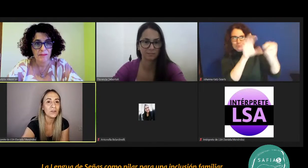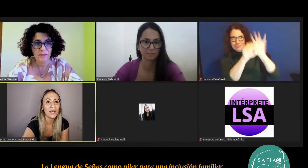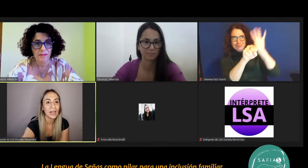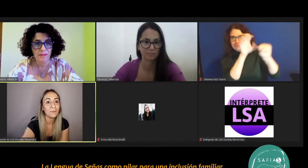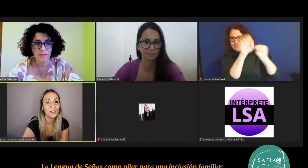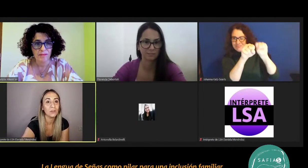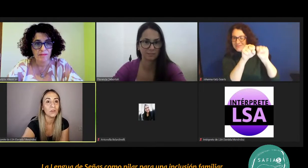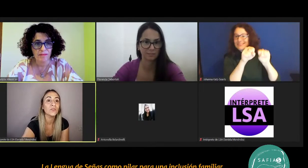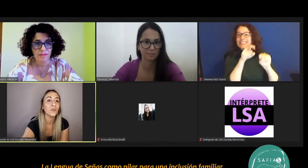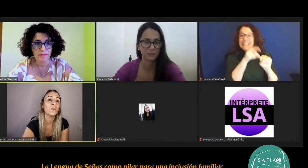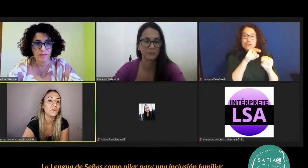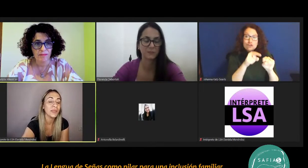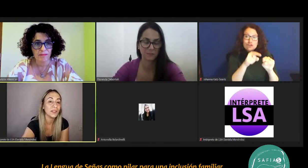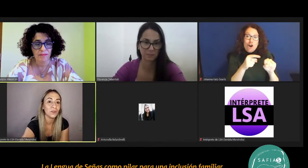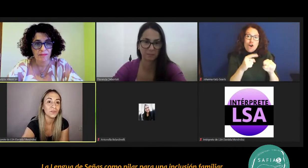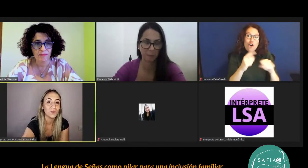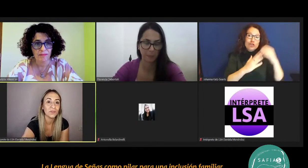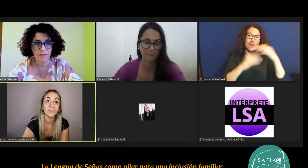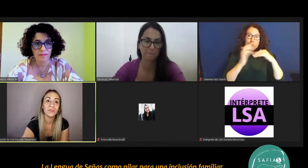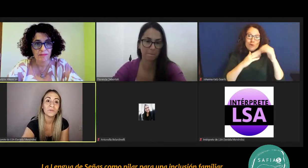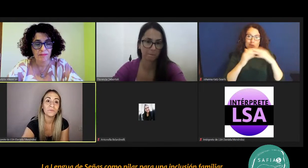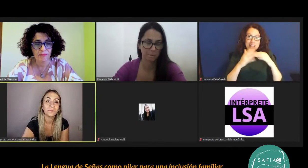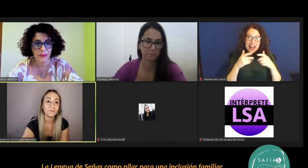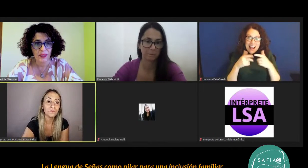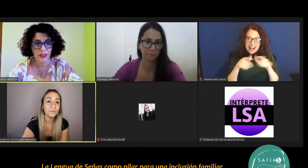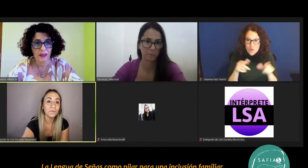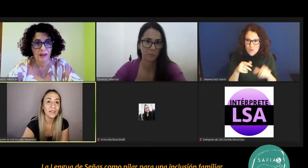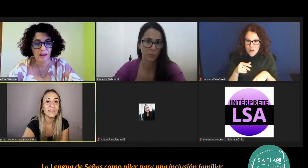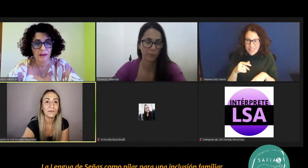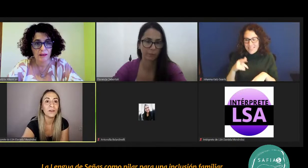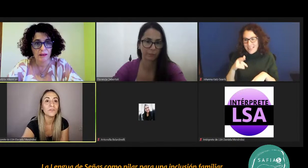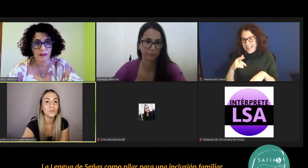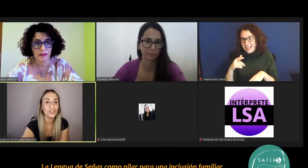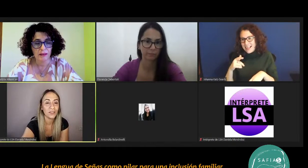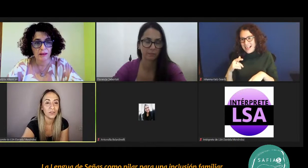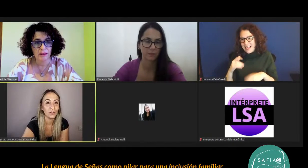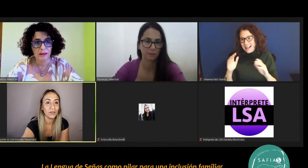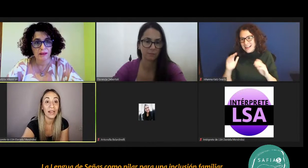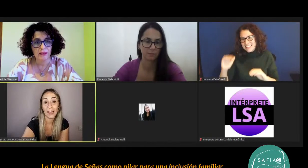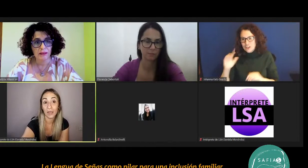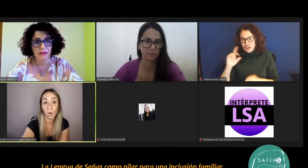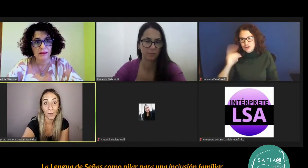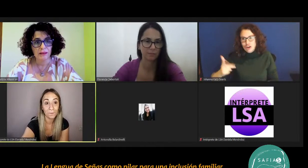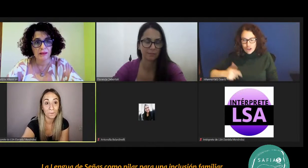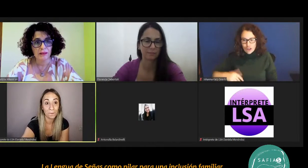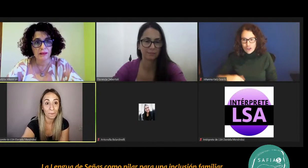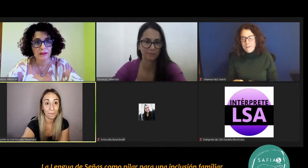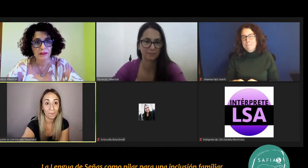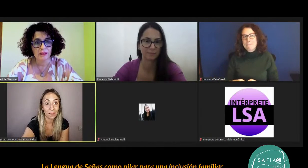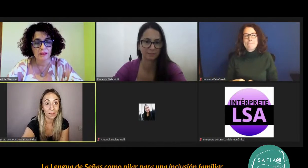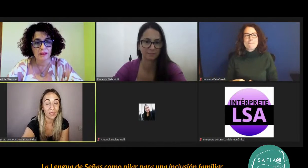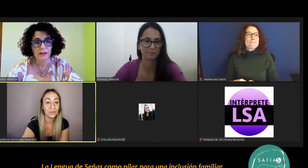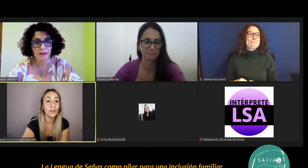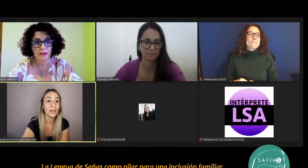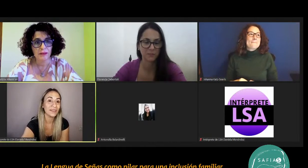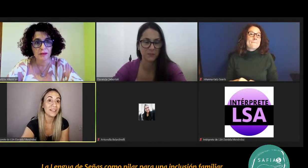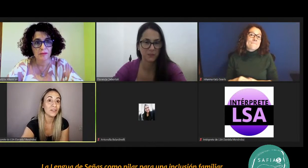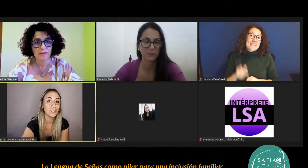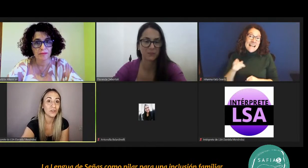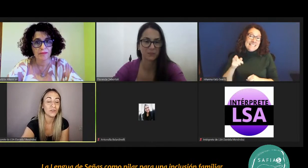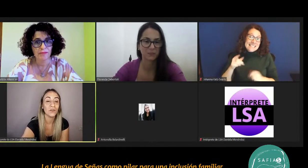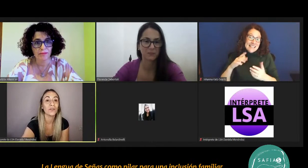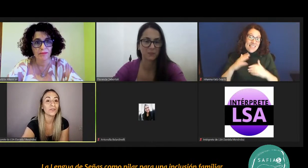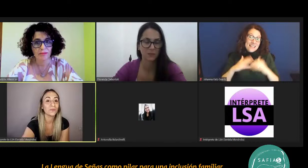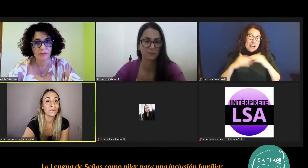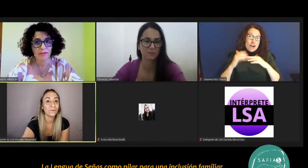ve de las manos, capta todos esos movimientos y se va construyendo la lengua. Eso es lo que pasa en